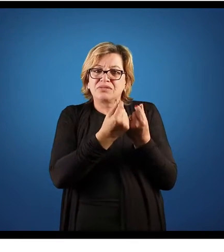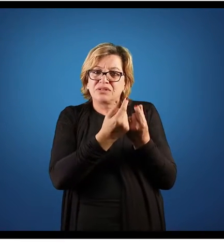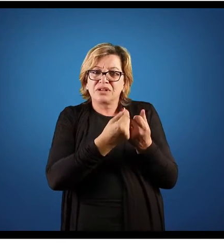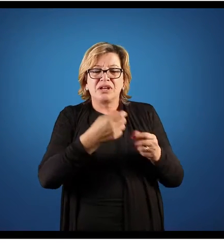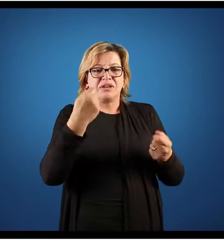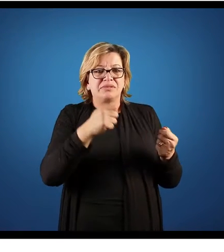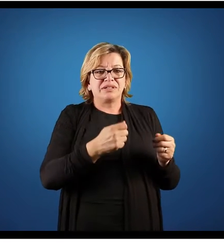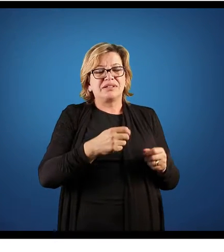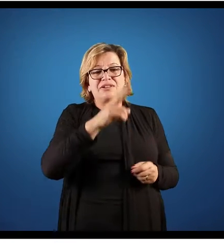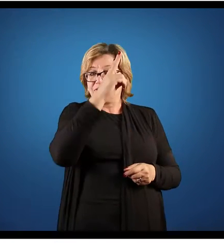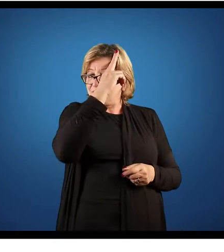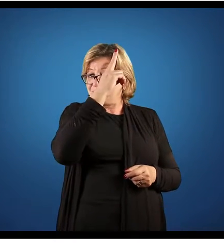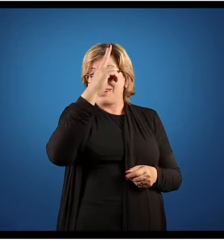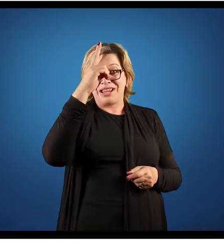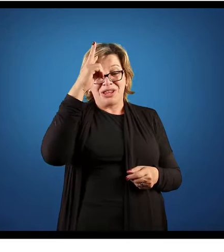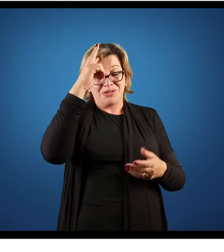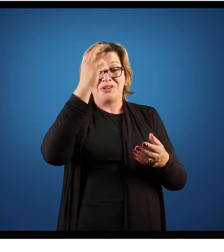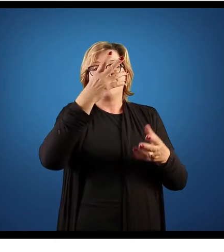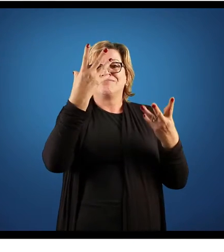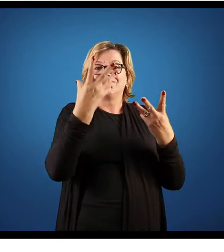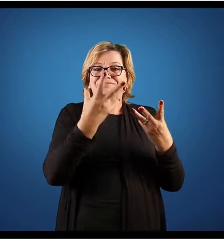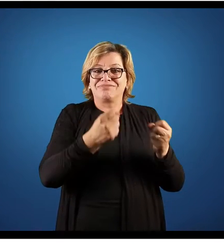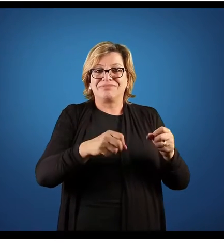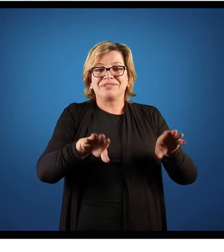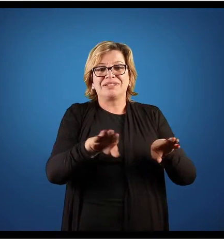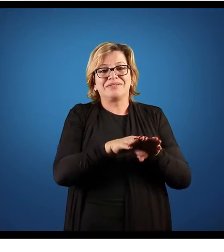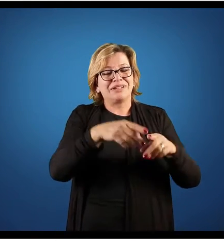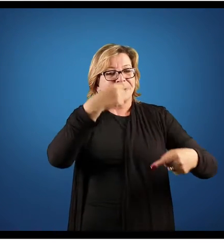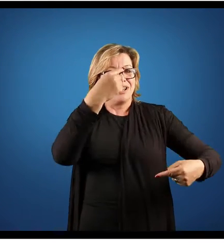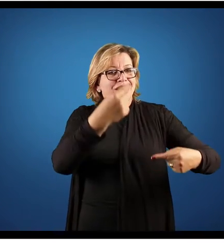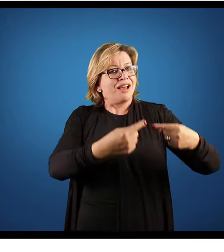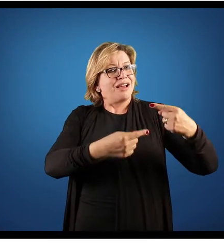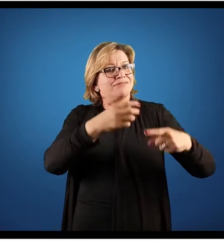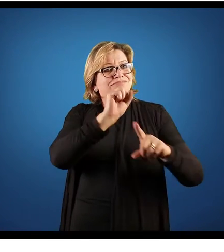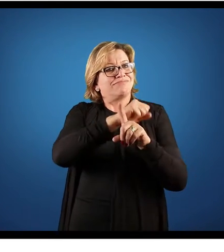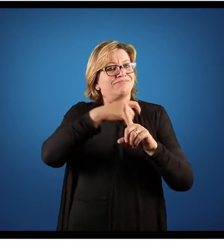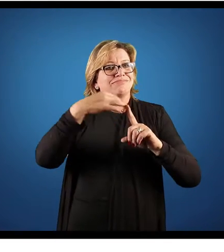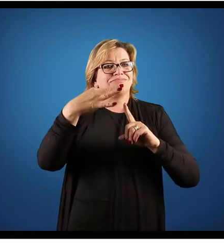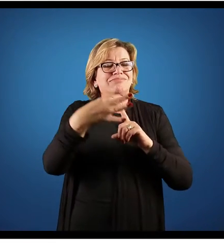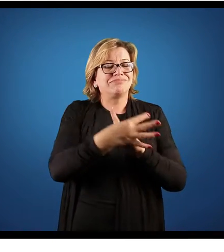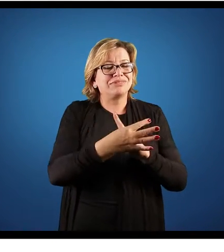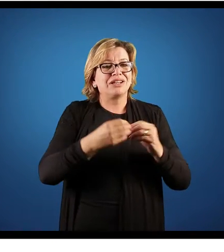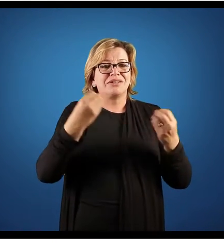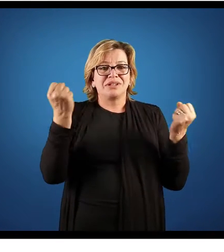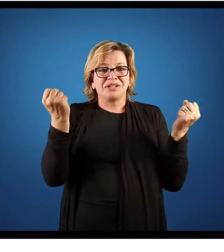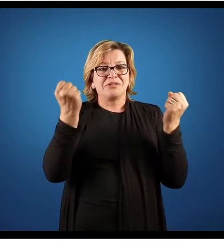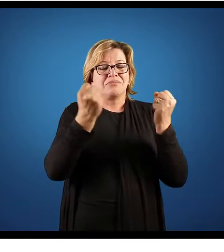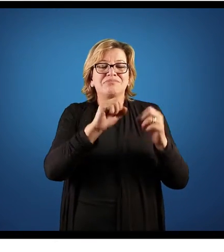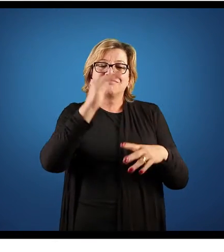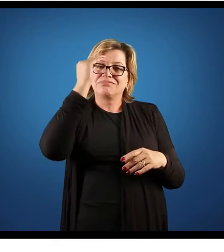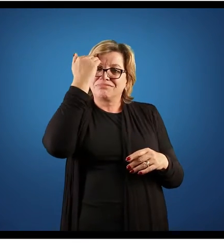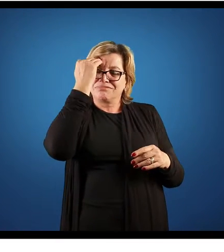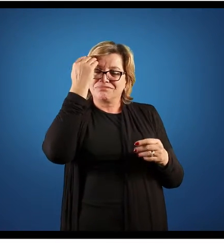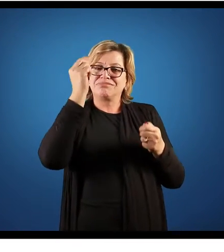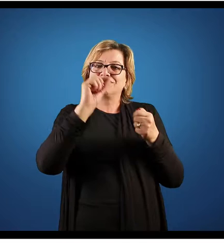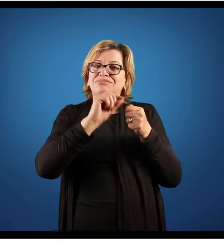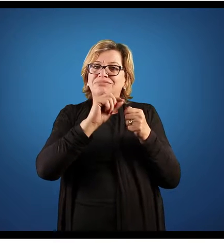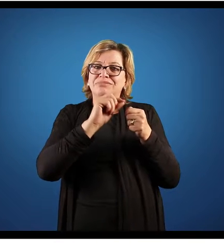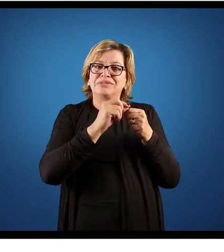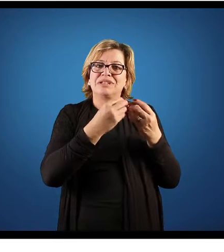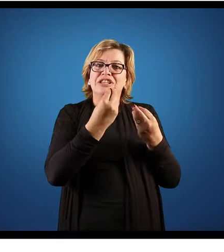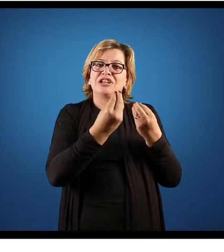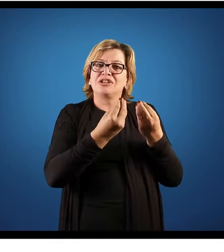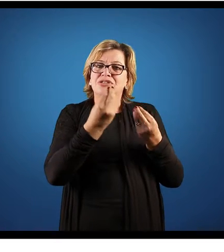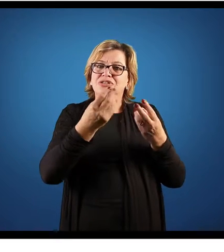aprovado pela câmara dos vereadores tem que ser batido com a comunidade para que justamente possa entender e fazer com que a forma